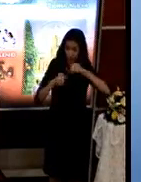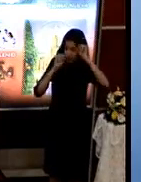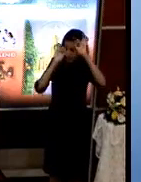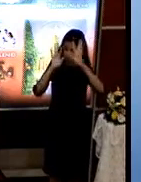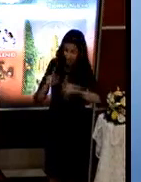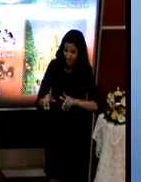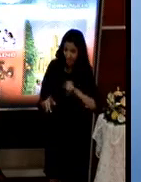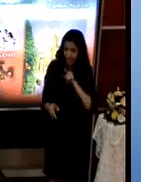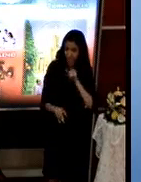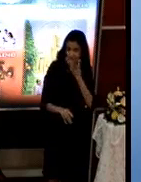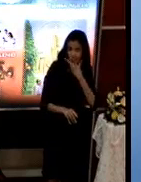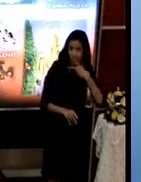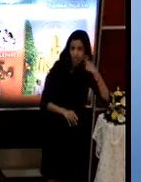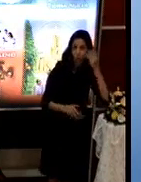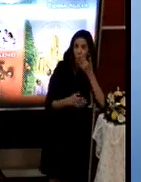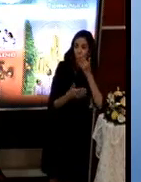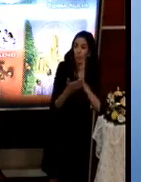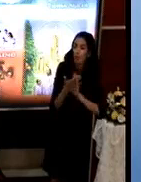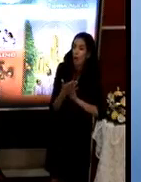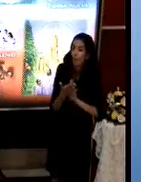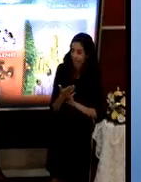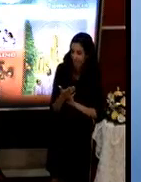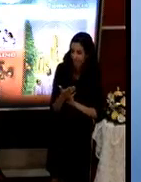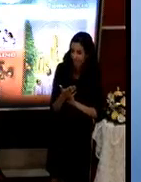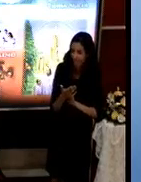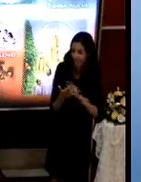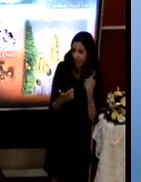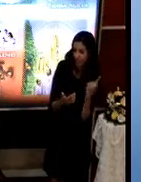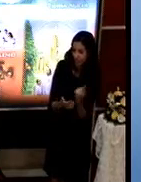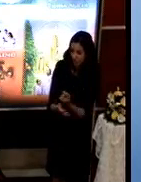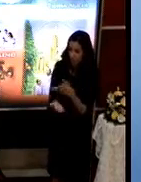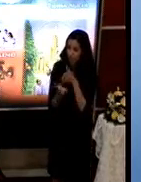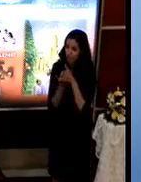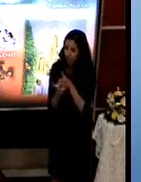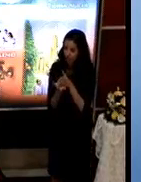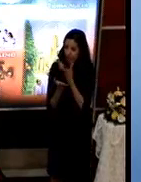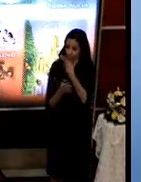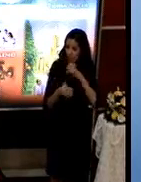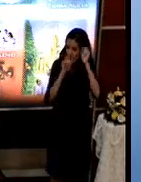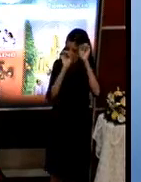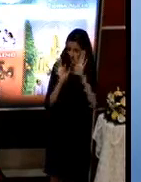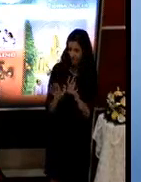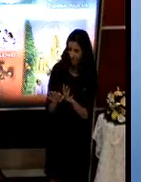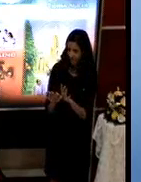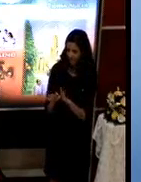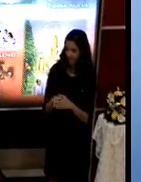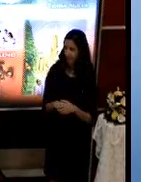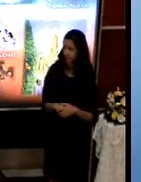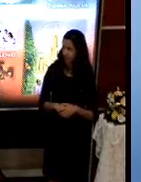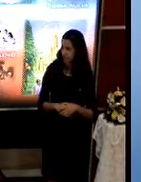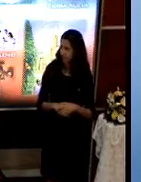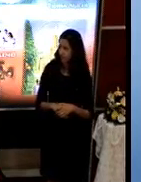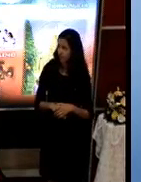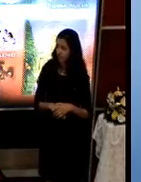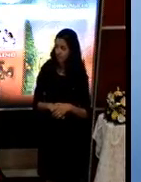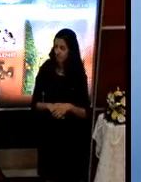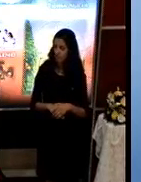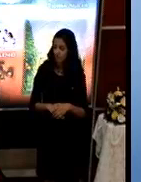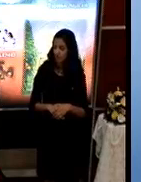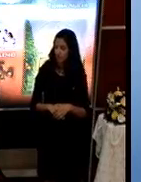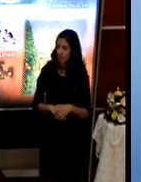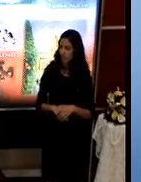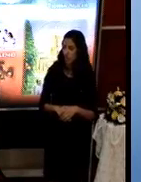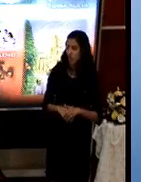Jehová lo ha hablado. Gracias, Aldo. En aquella versión dice, si retrajeres. En mi